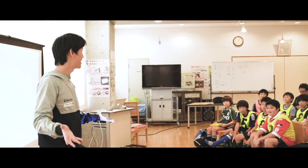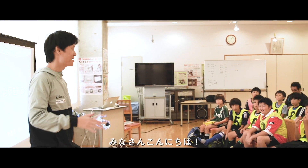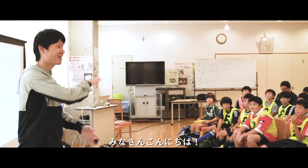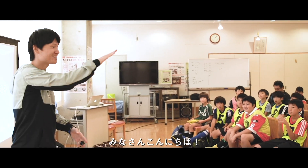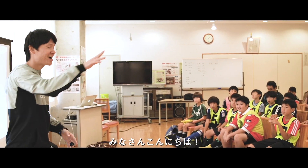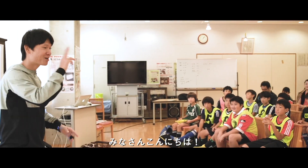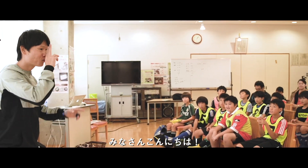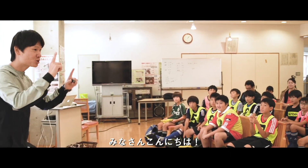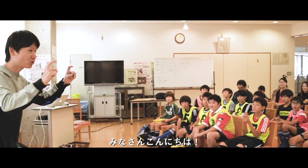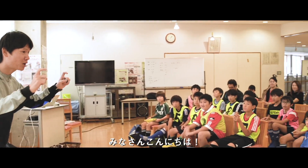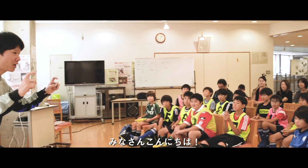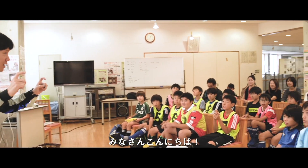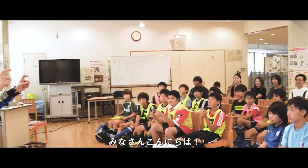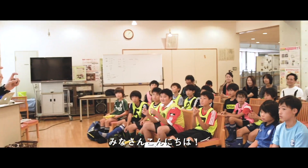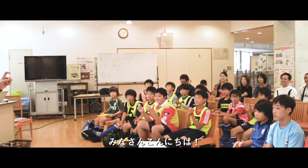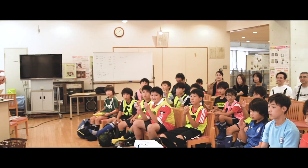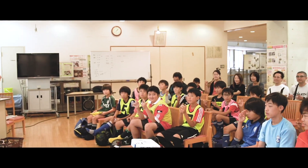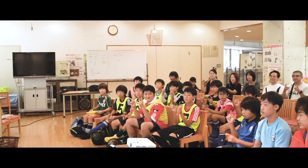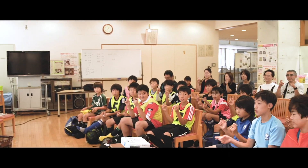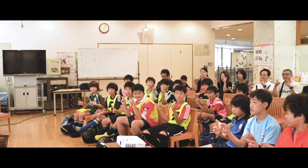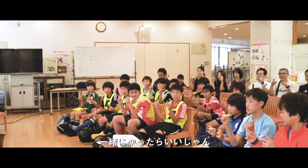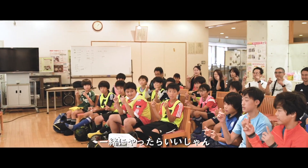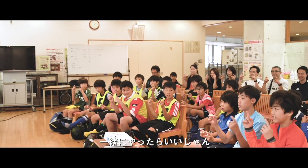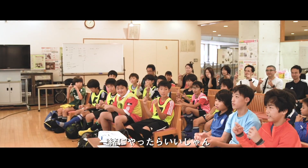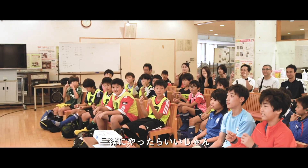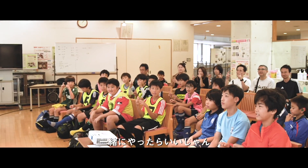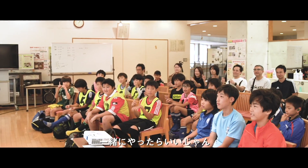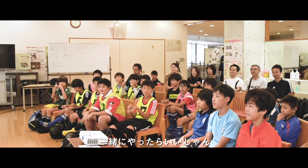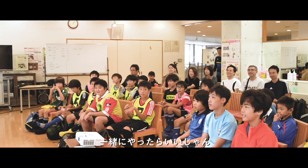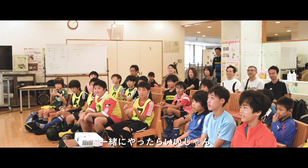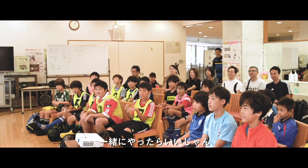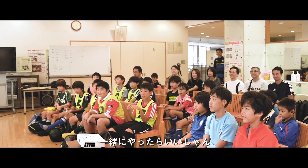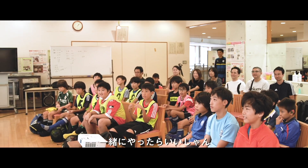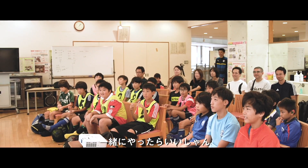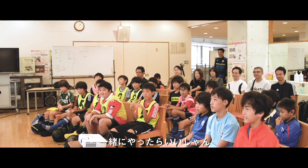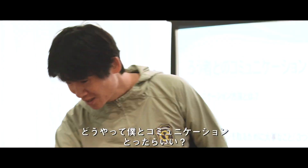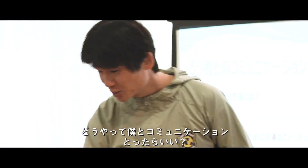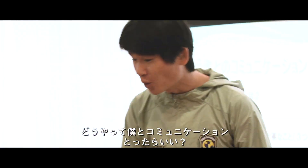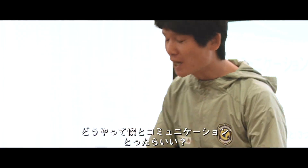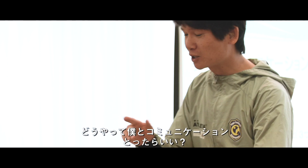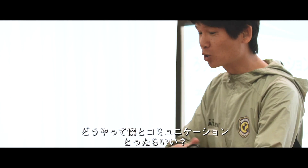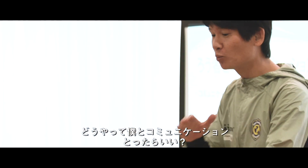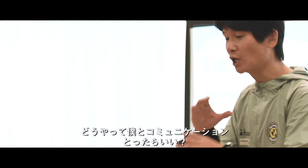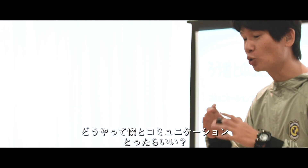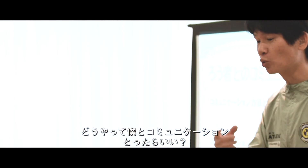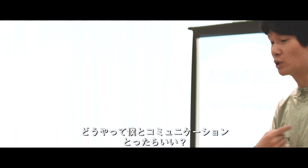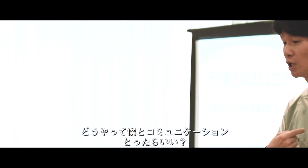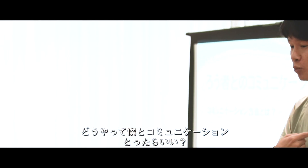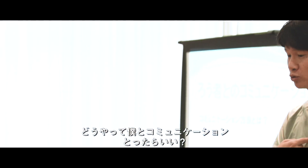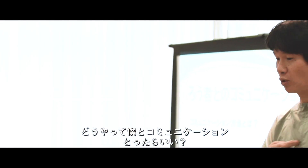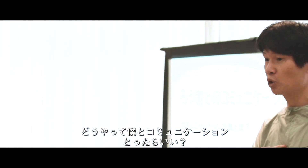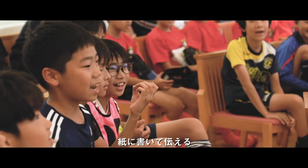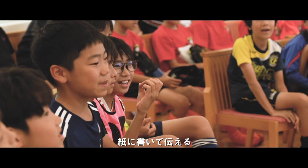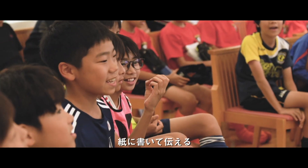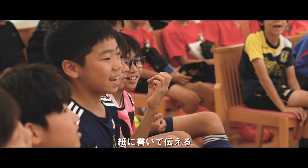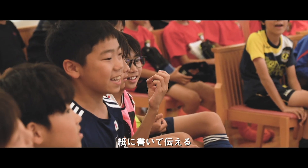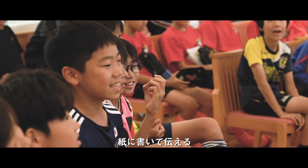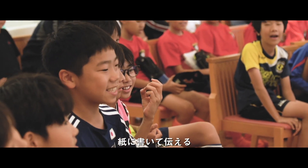皆さん、こんにちは。 こんにちは。 一緒にやったらいいじゃん。どうやってコミュニケーション取ったらいい、僕と。 紙に書いて伝